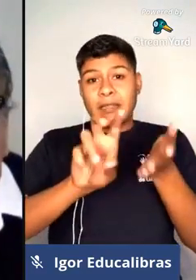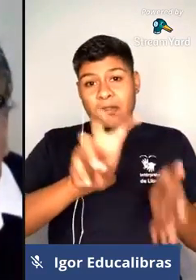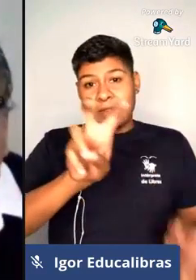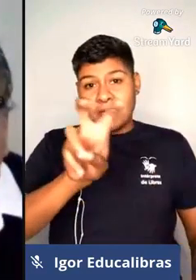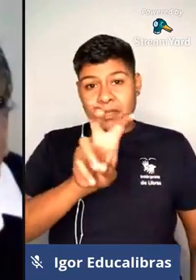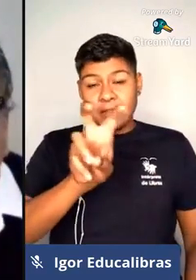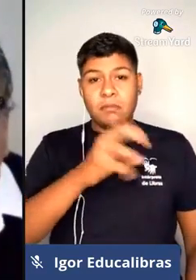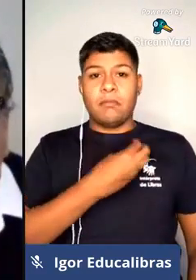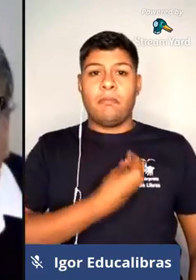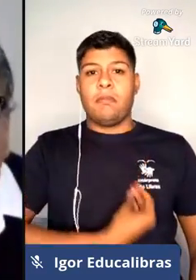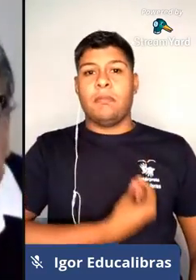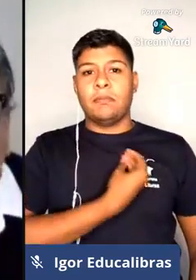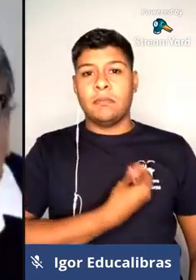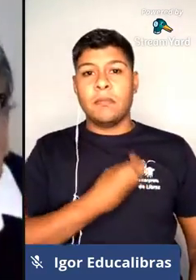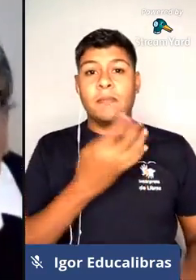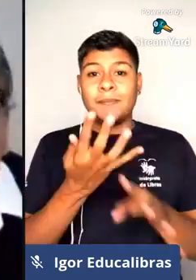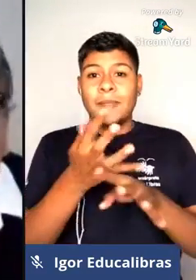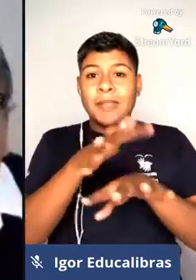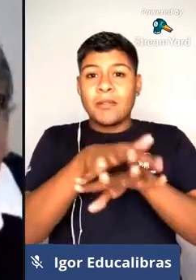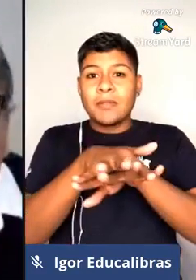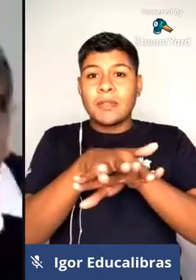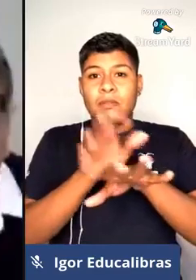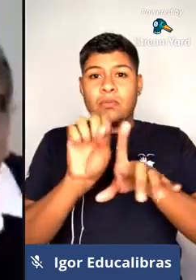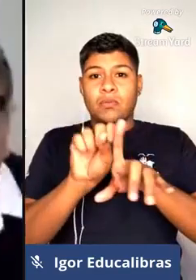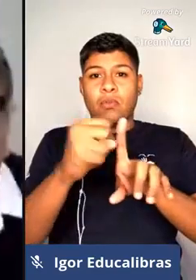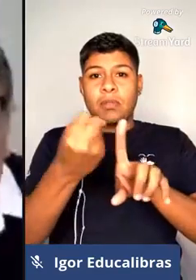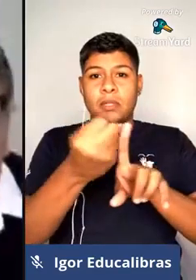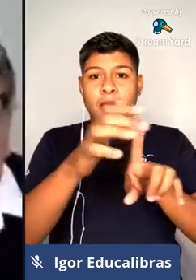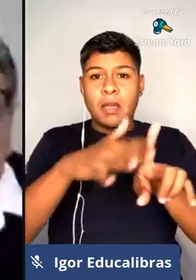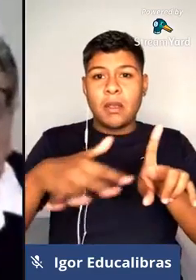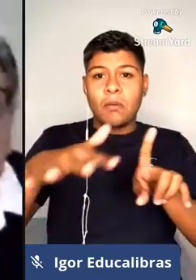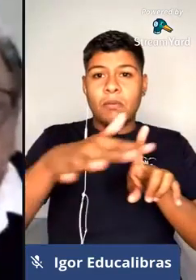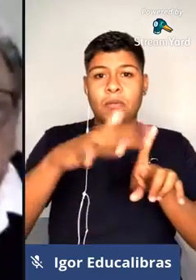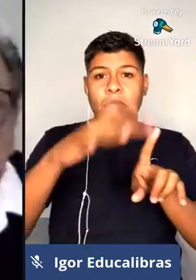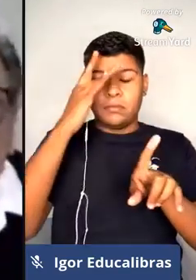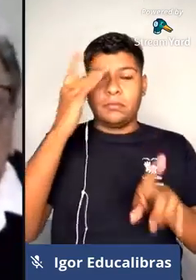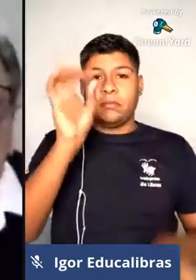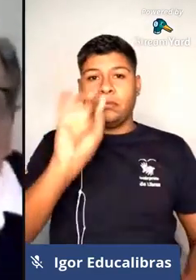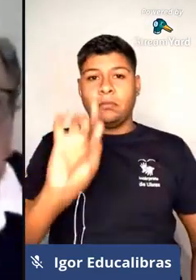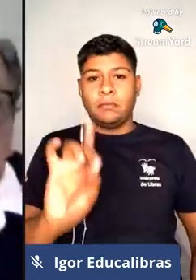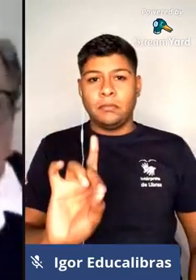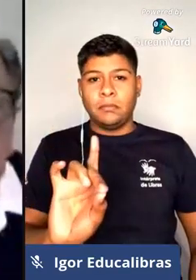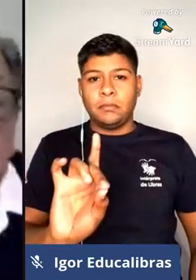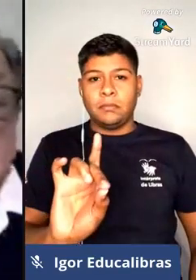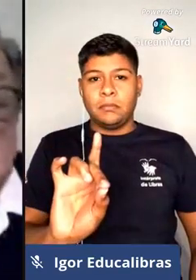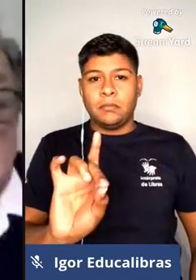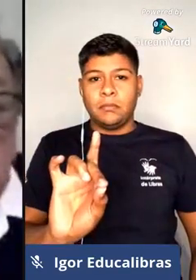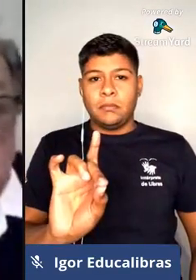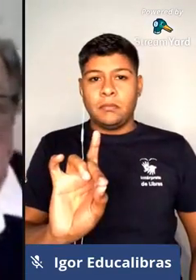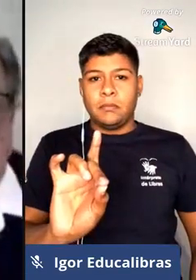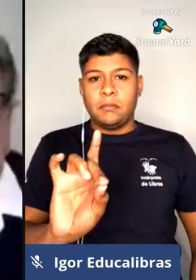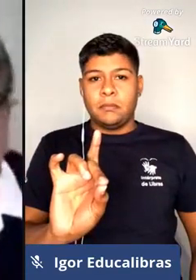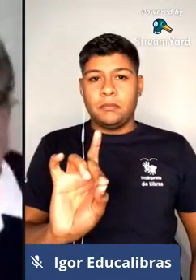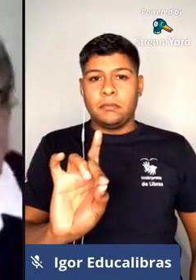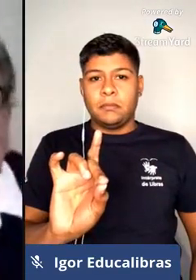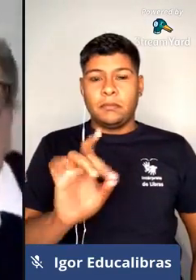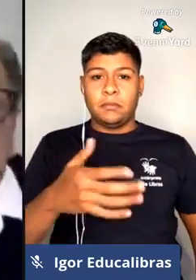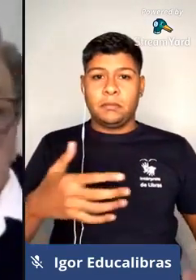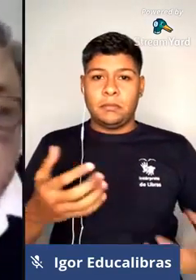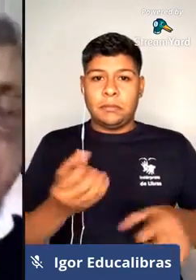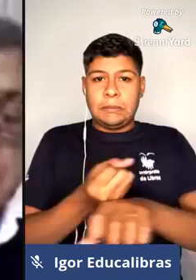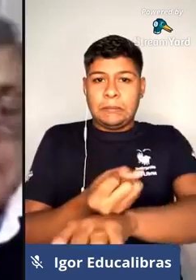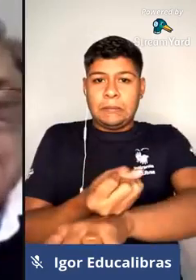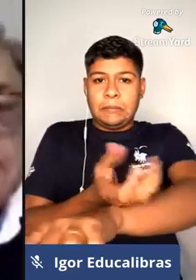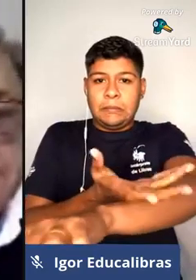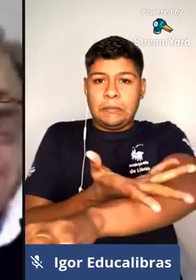LDO, inclusão social para pessoas com deficiência. Isso me emociona.